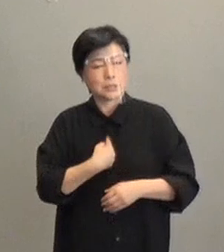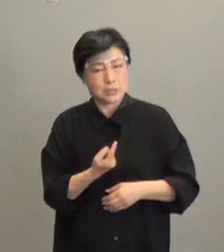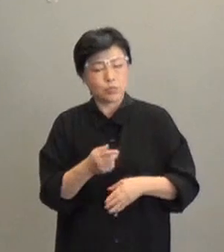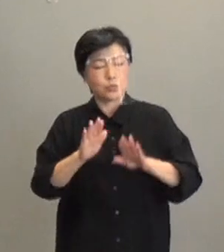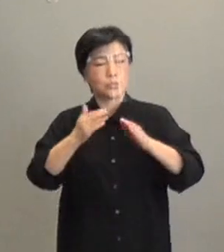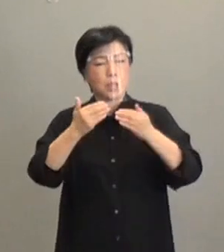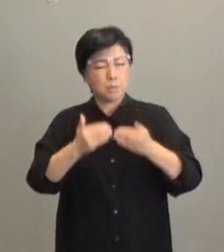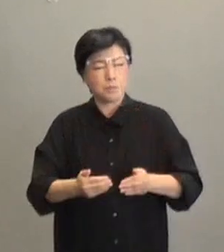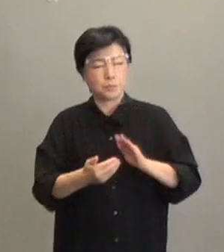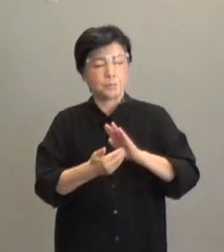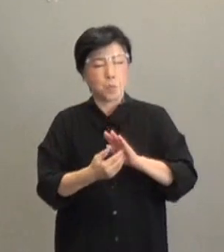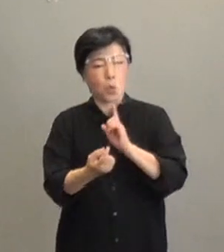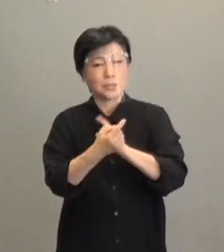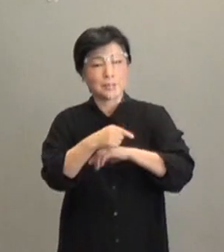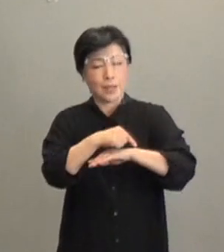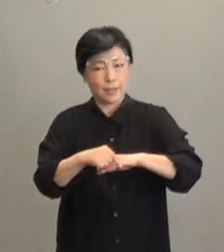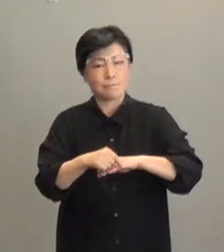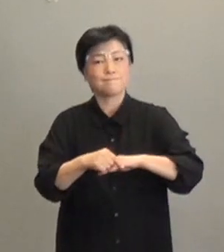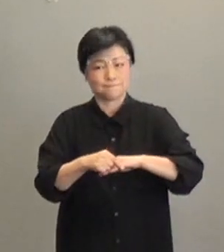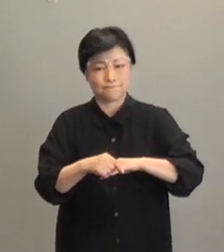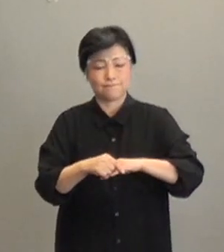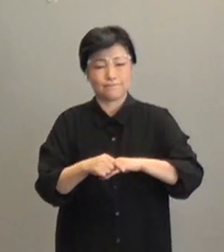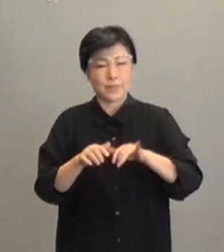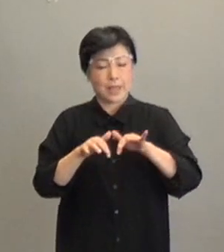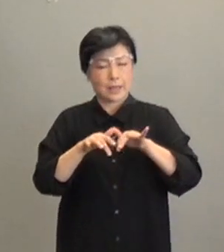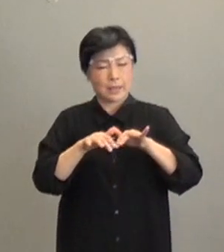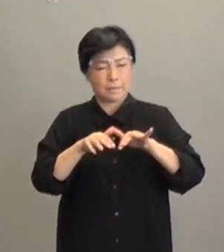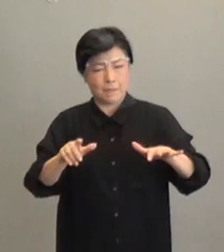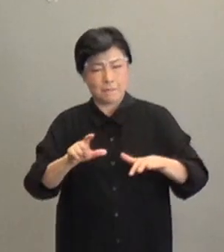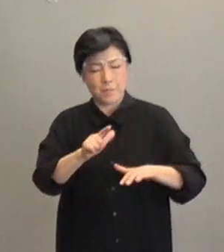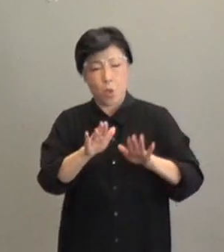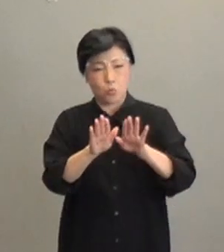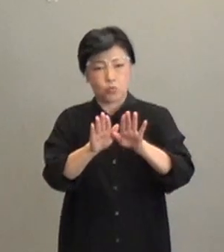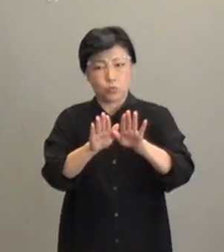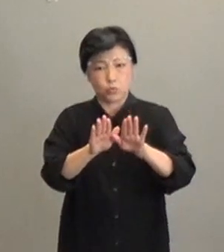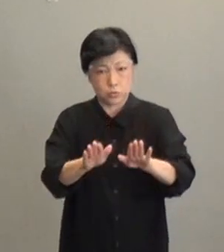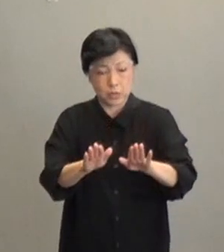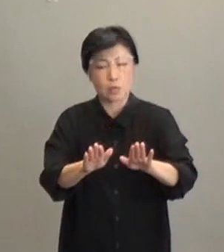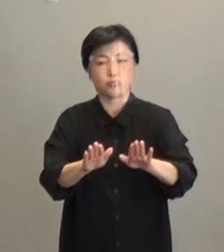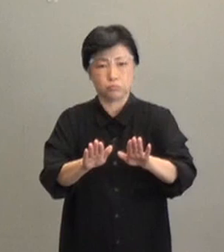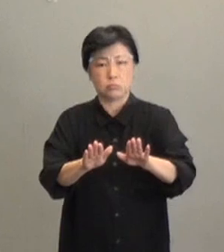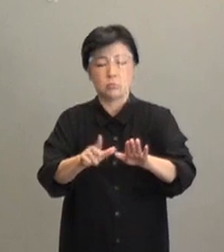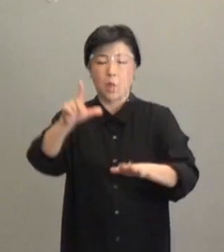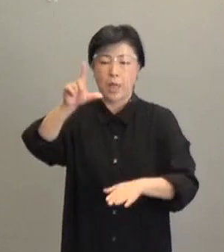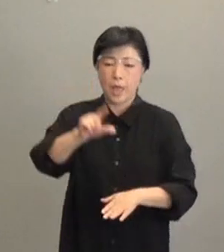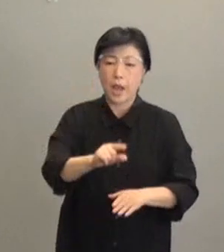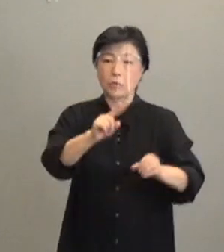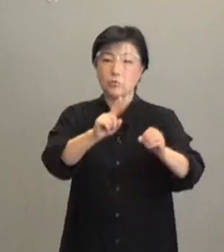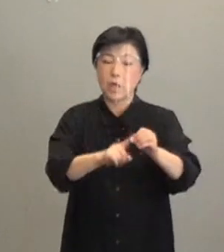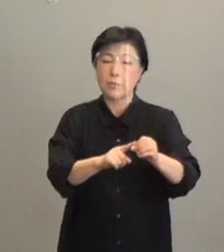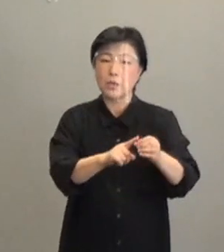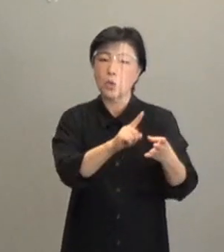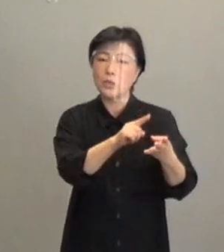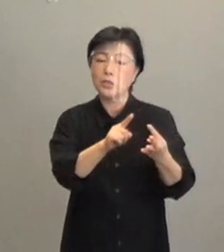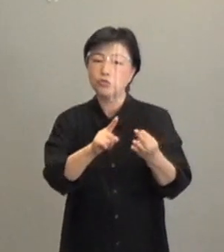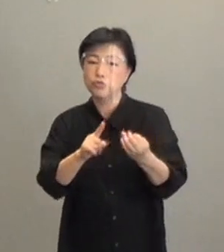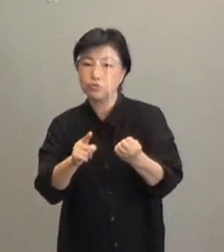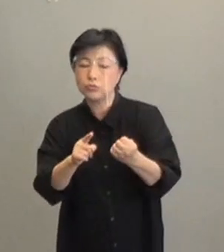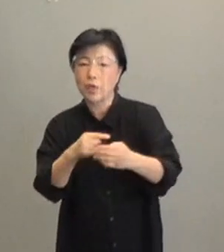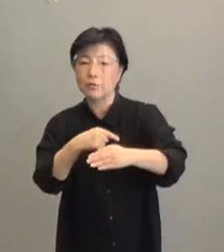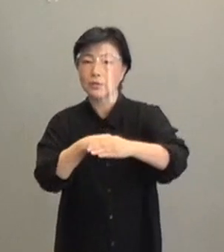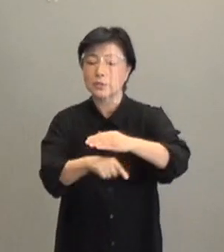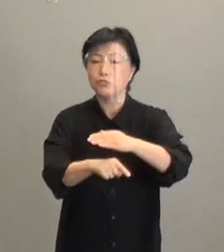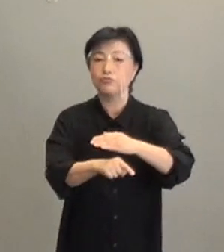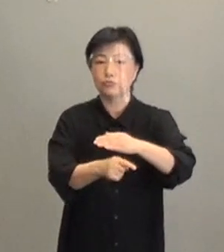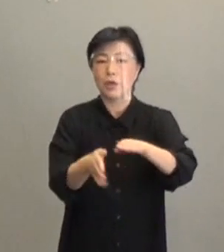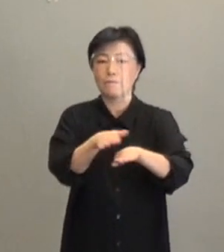て、感染拡大を防ぐ低減させるためのいくつかのファクターは間違い